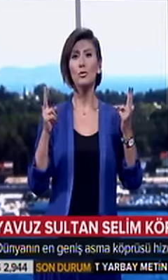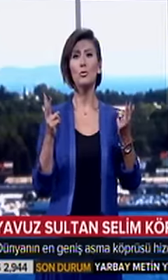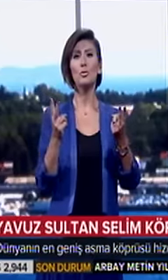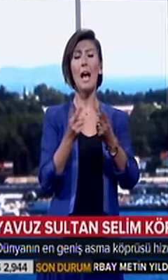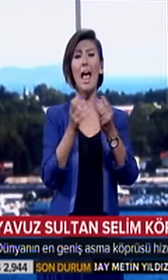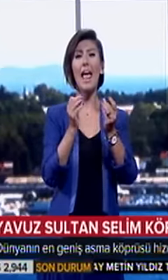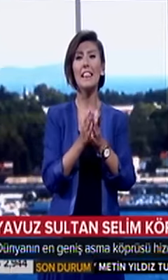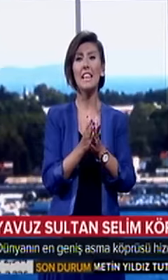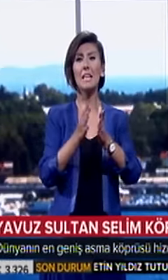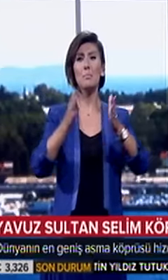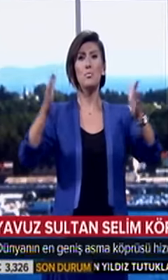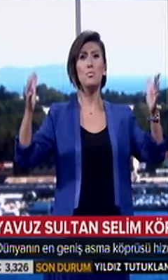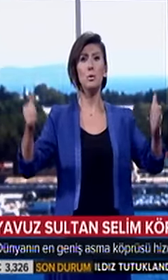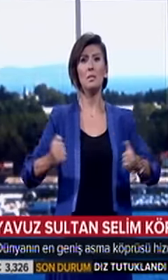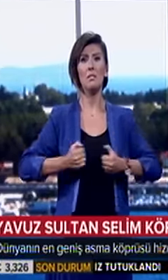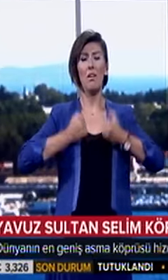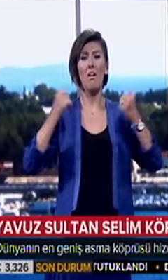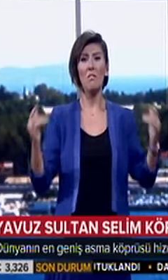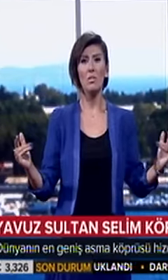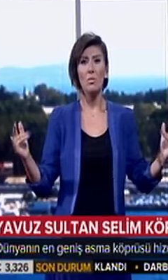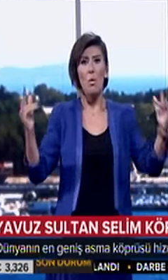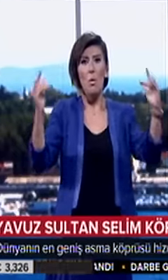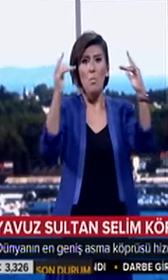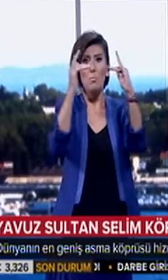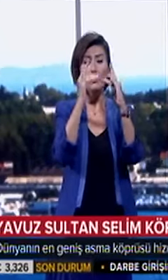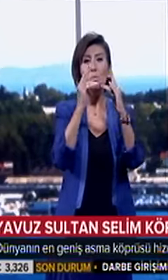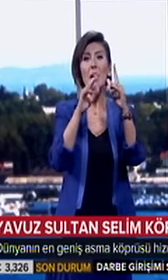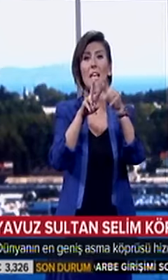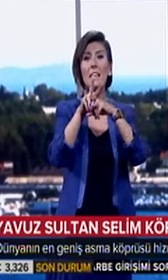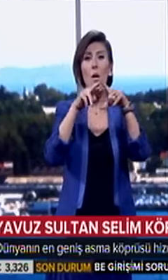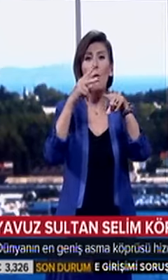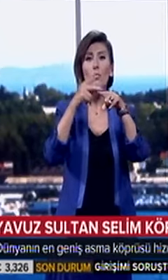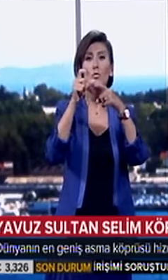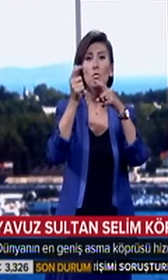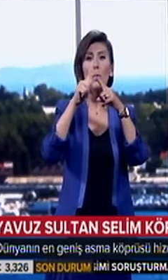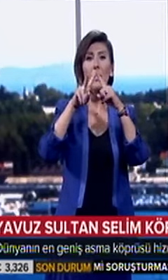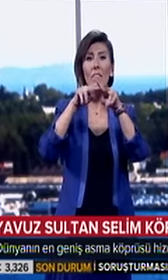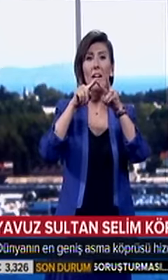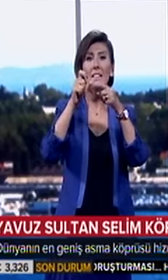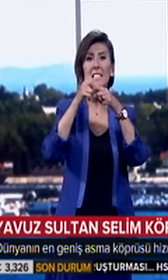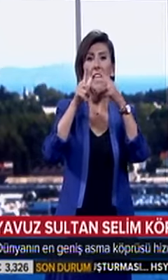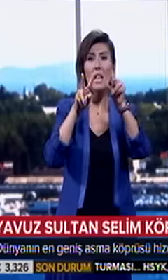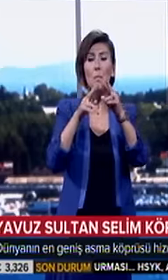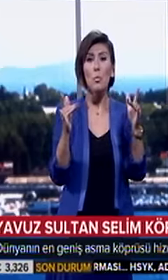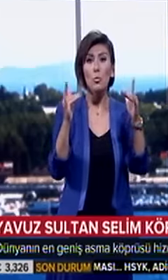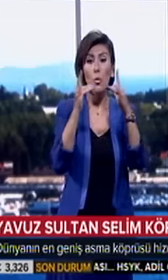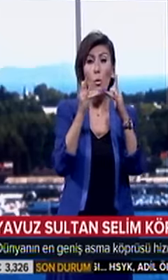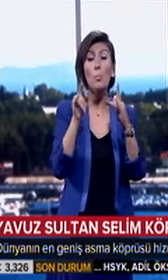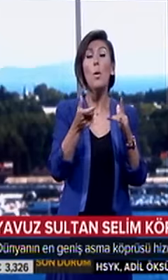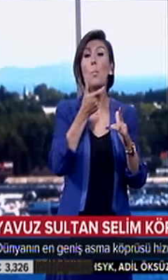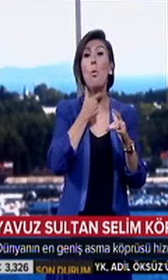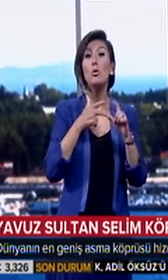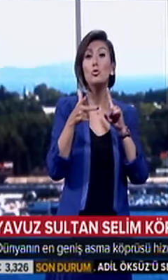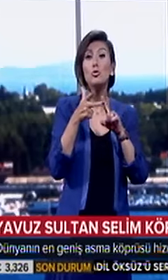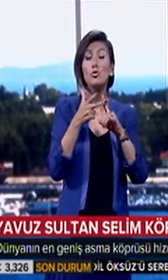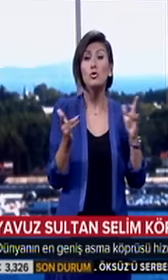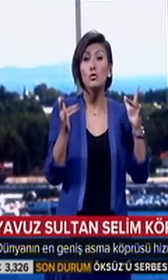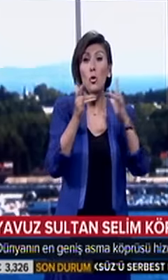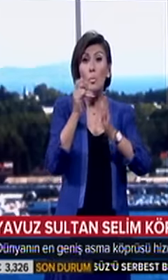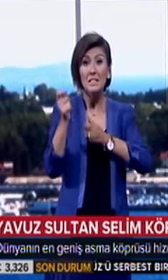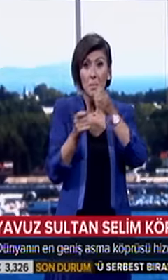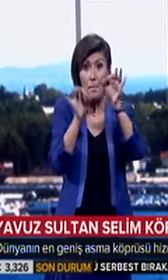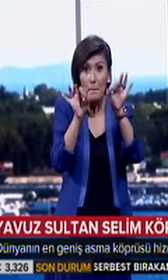Dünyanın en geniş asma köprüsü Yavuz Sultan Selim Köprüsü açılıyor. Boğaz'daki 3. köprünün hizmete girmesiyle